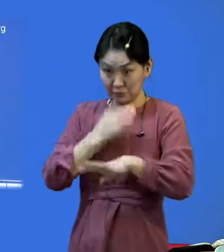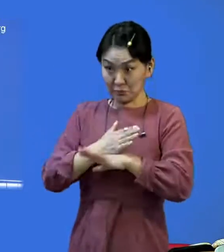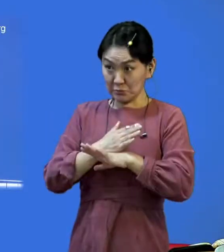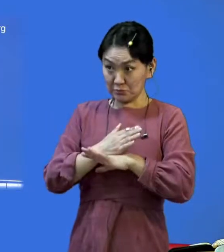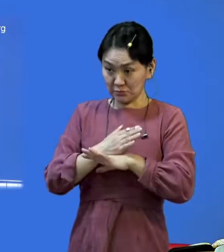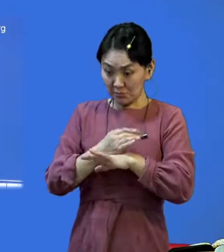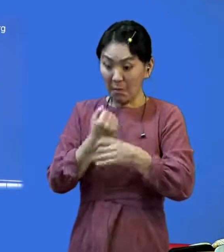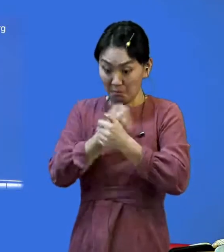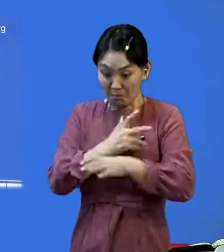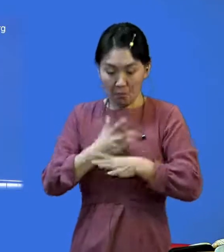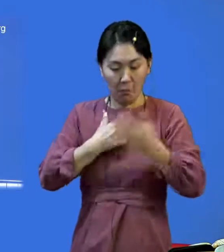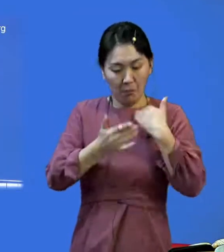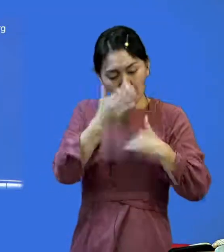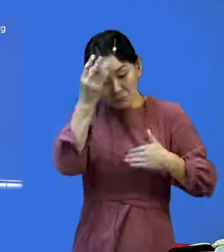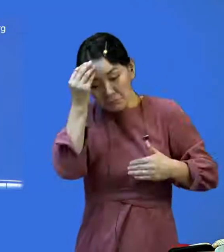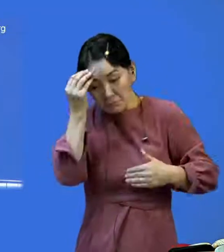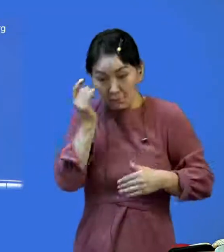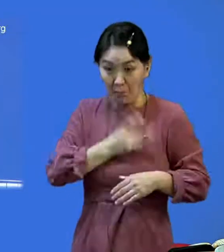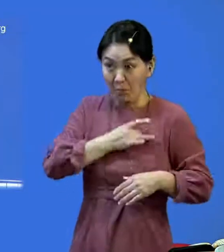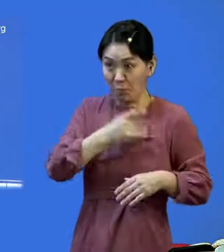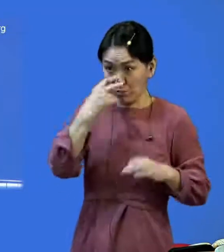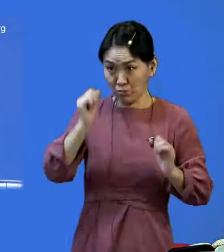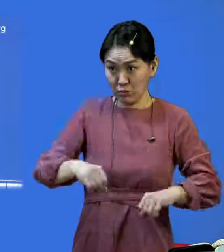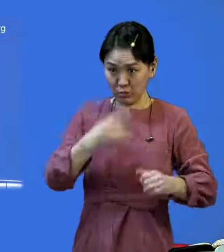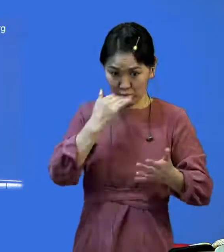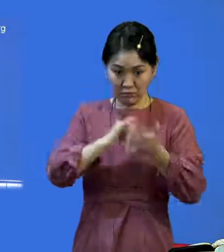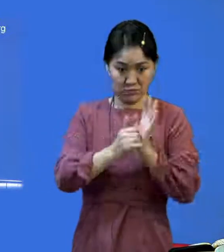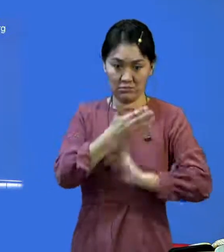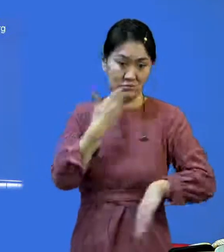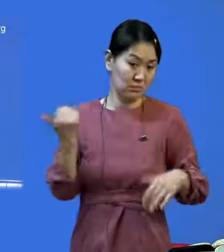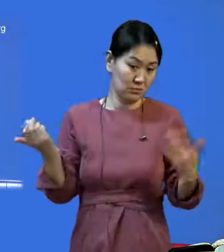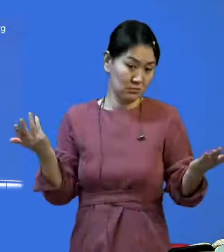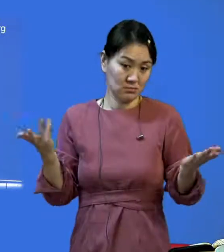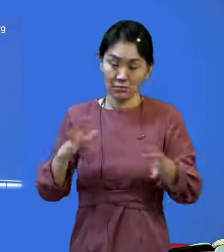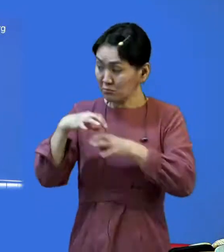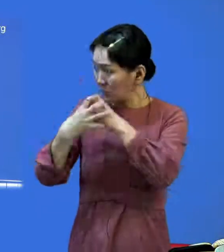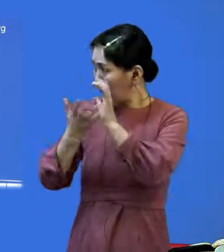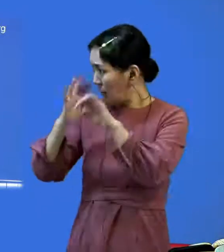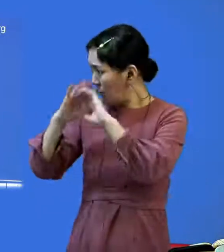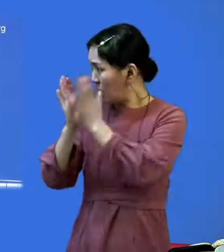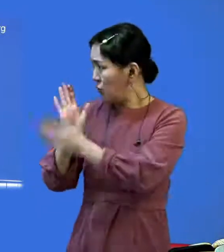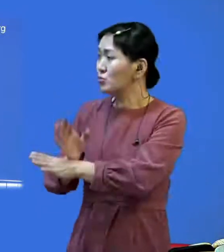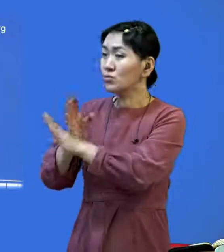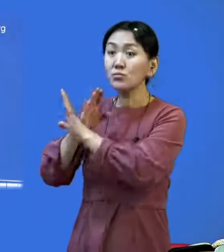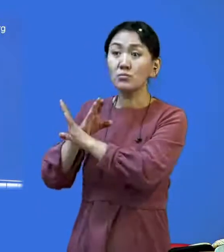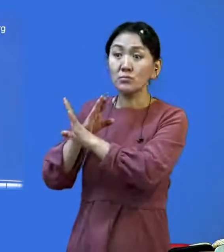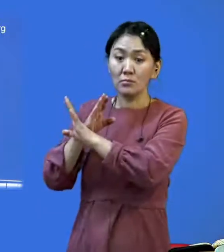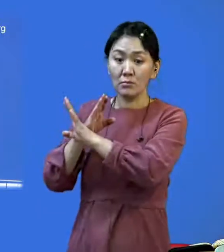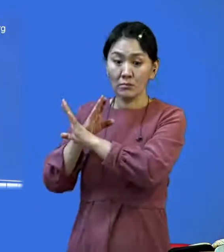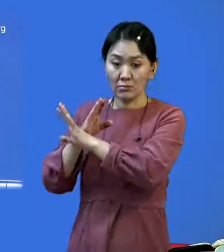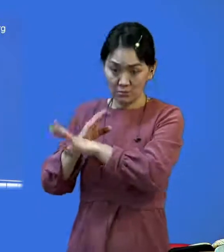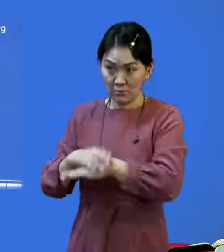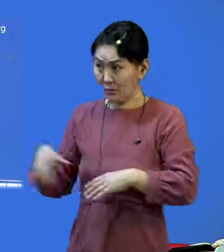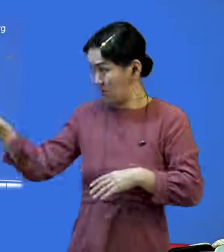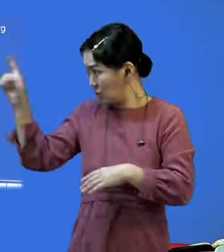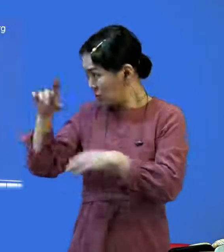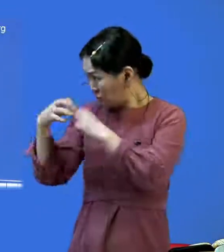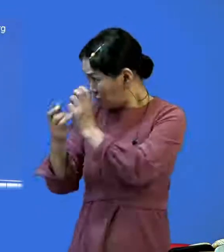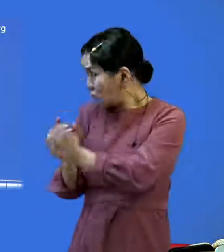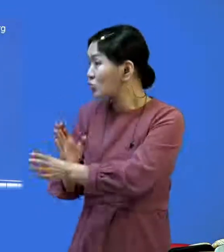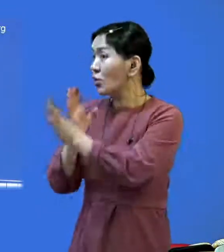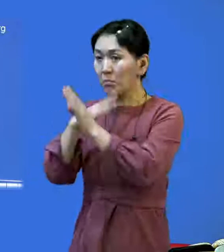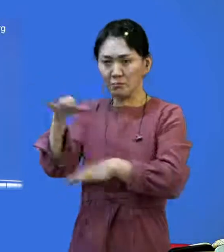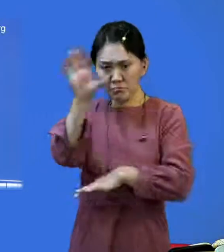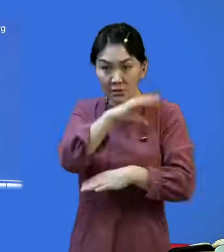юм уу? Энэ ертөнцийн тэмээ төгсгөл гэж байгаа нь мөнх амийн эхлэл шүү дээ. Тэмээ зовлонгийн